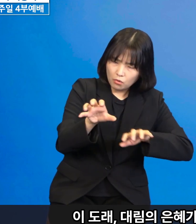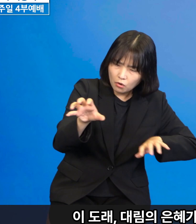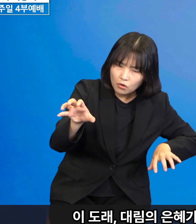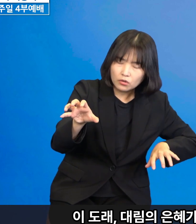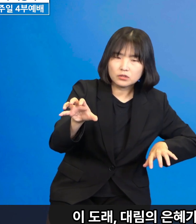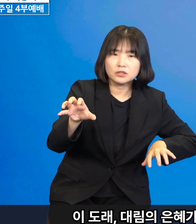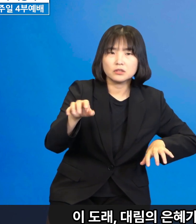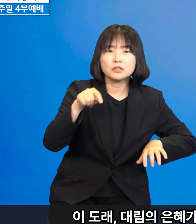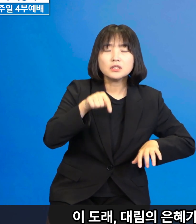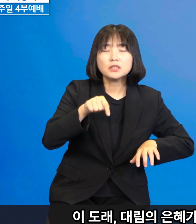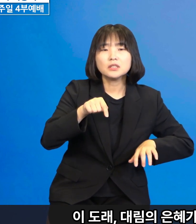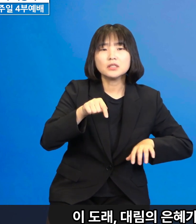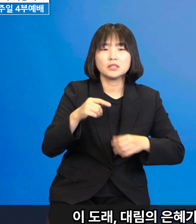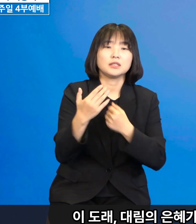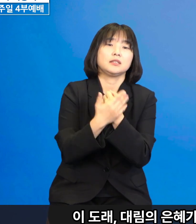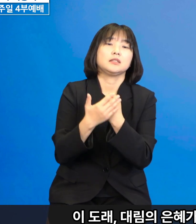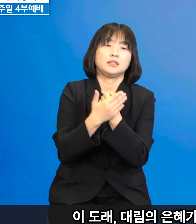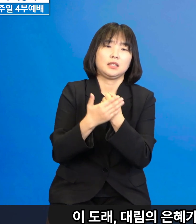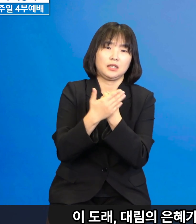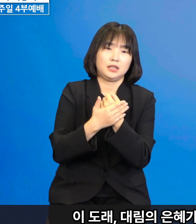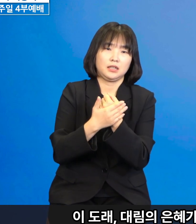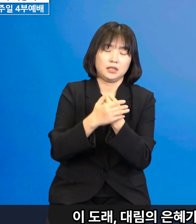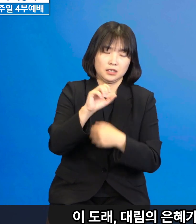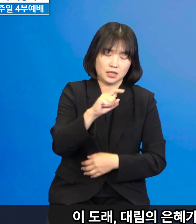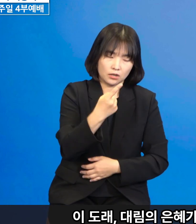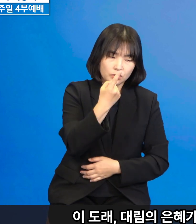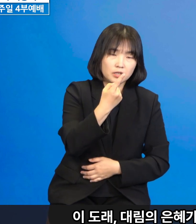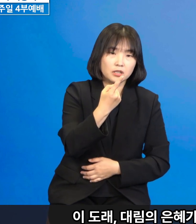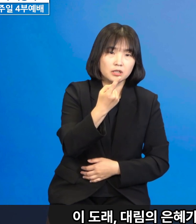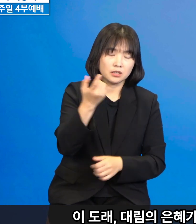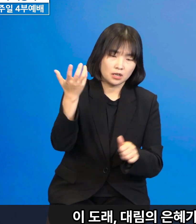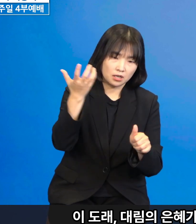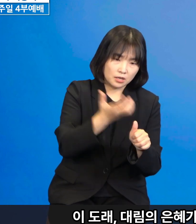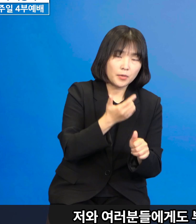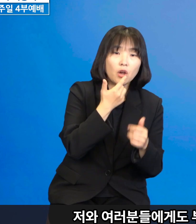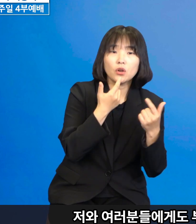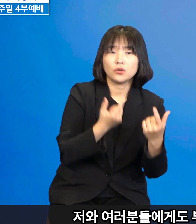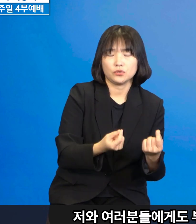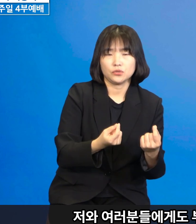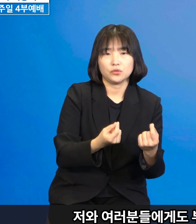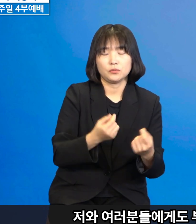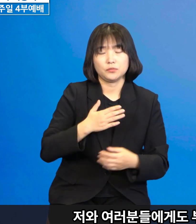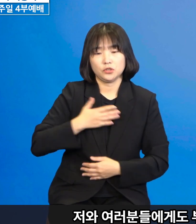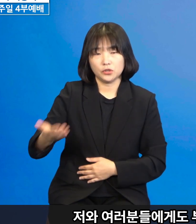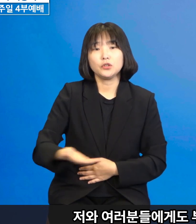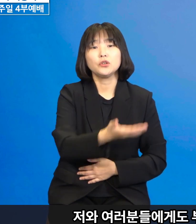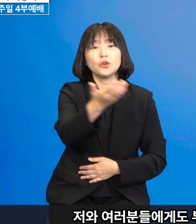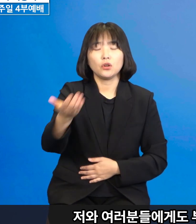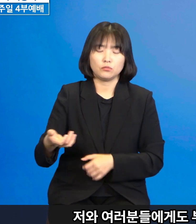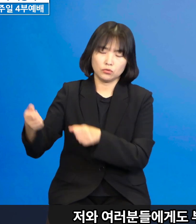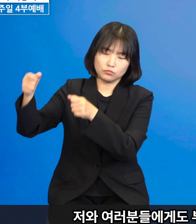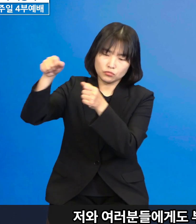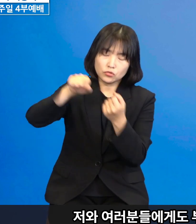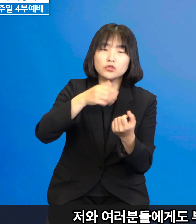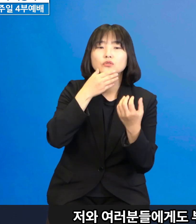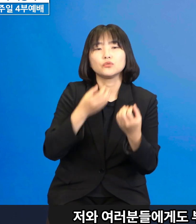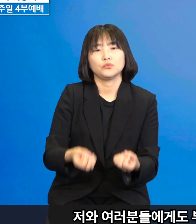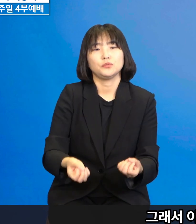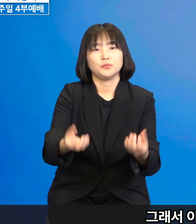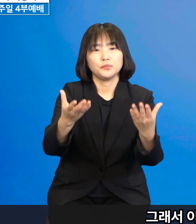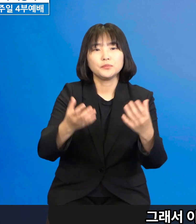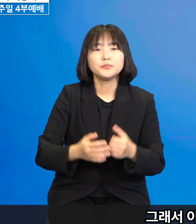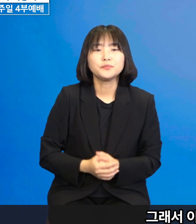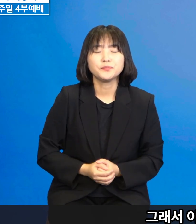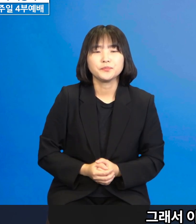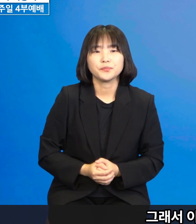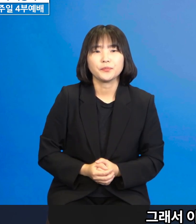대림의 은혜가 이 다윗에게 있었던 것처럼 저와 여러분들에게도 부어지게 되기를 축복합니다.